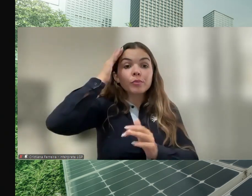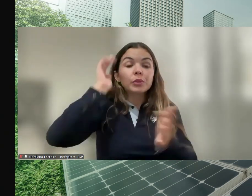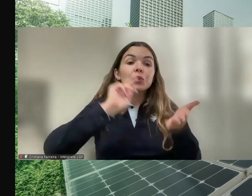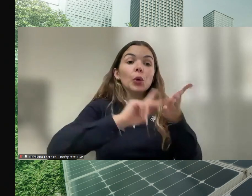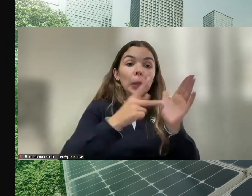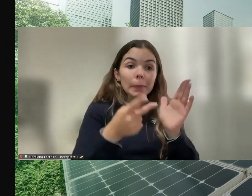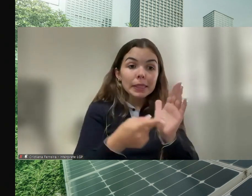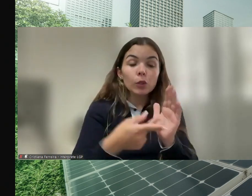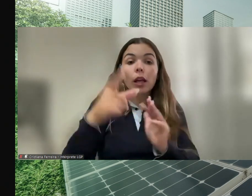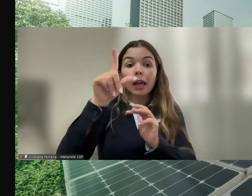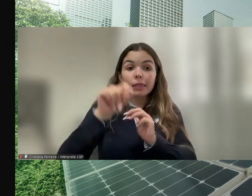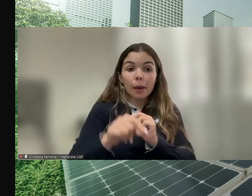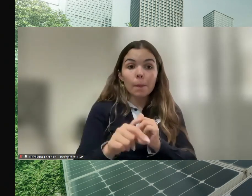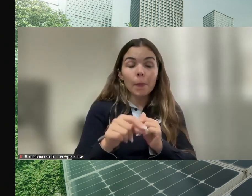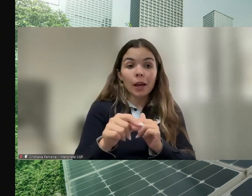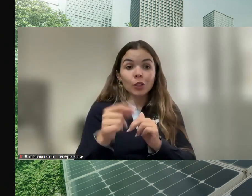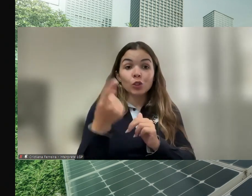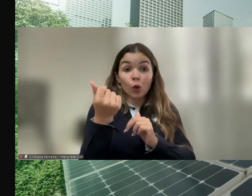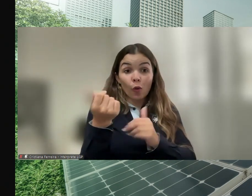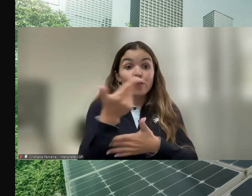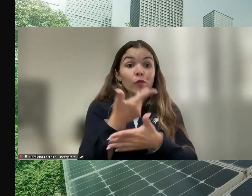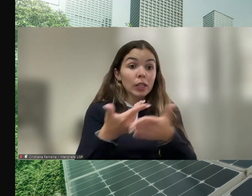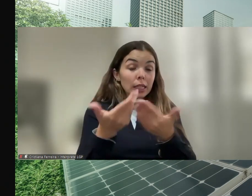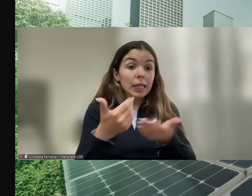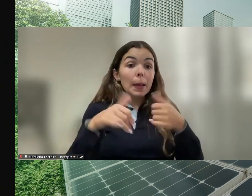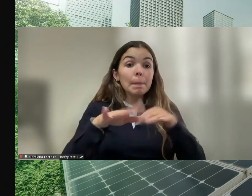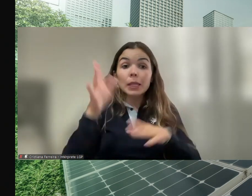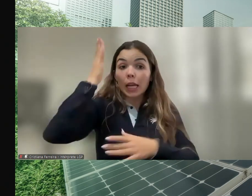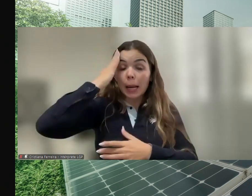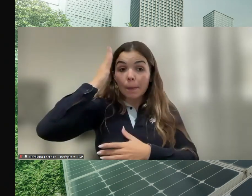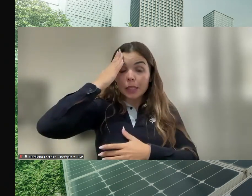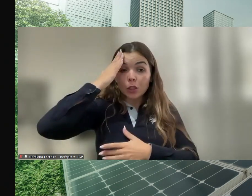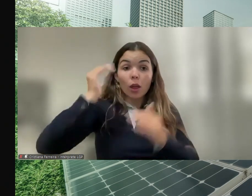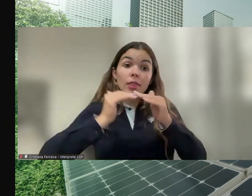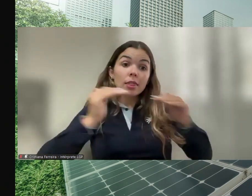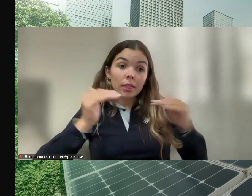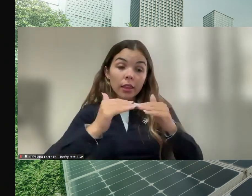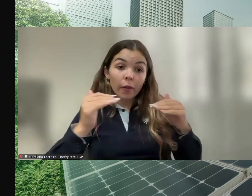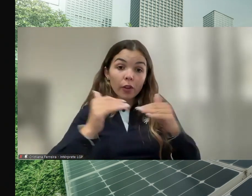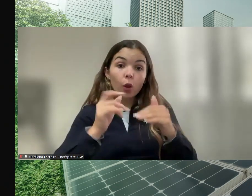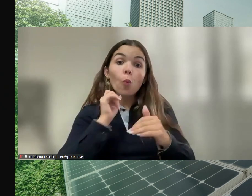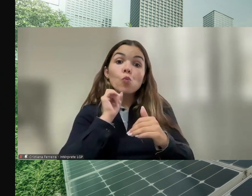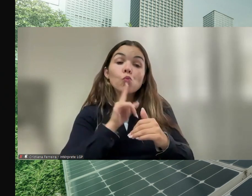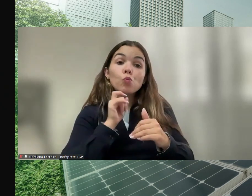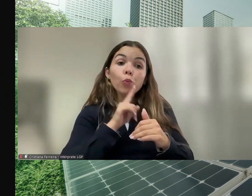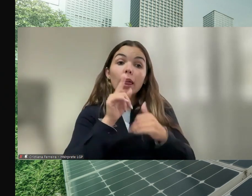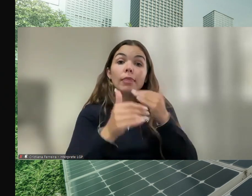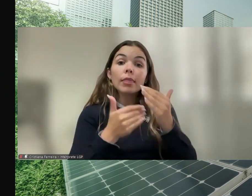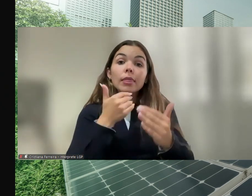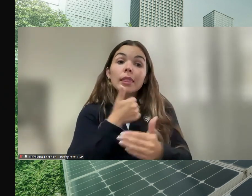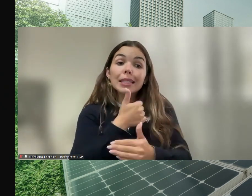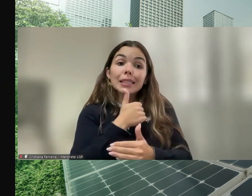técnica, capacitação financeira, mas também em termos de capacitação a nível de poder tomar